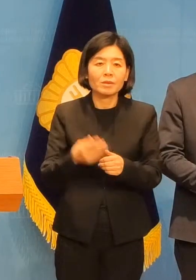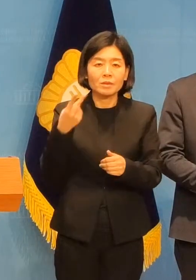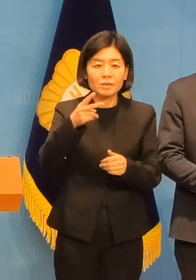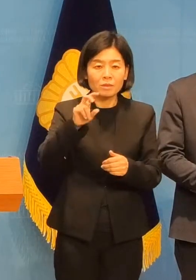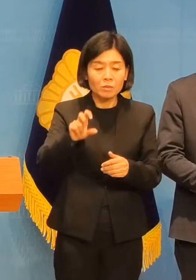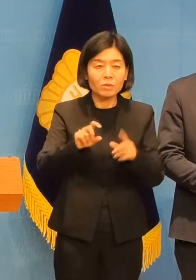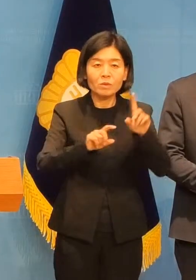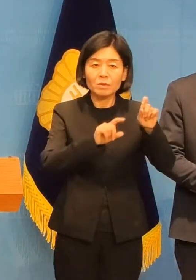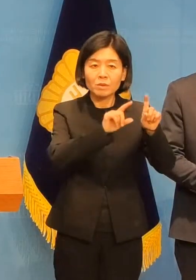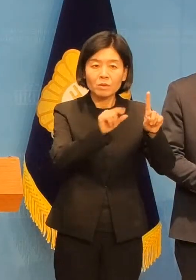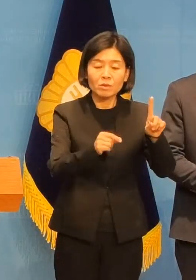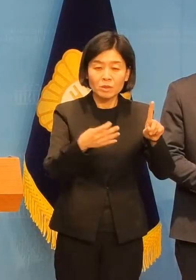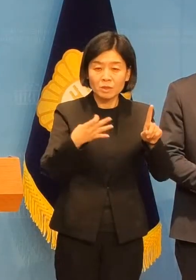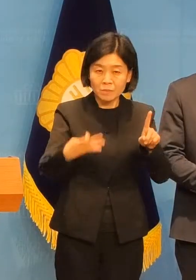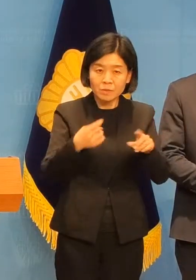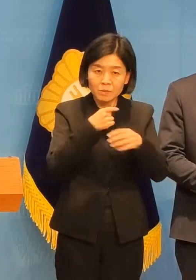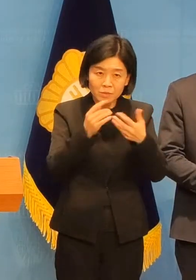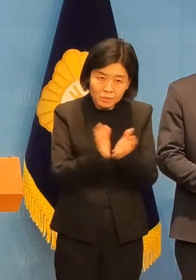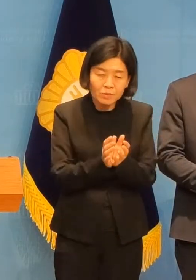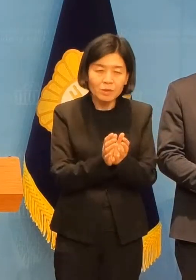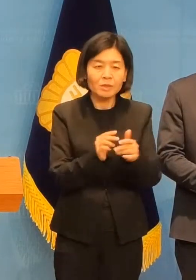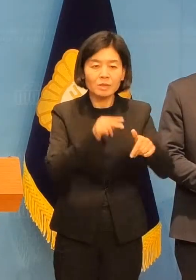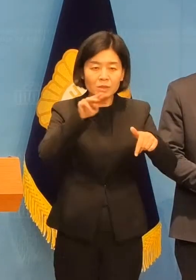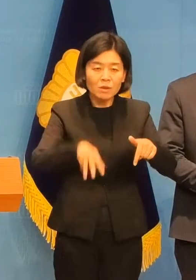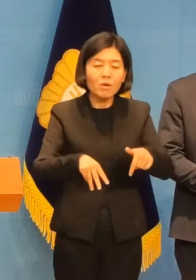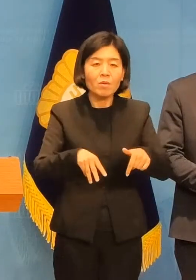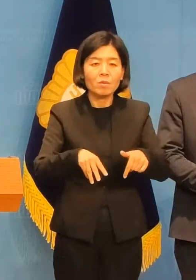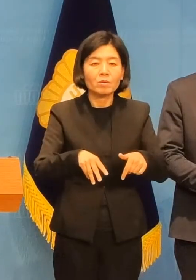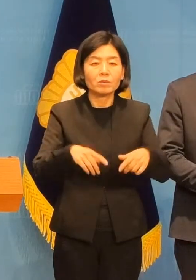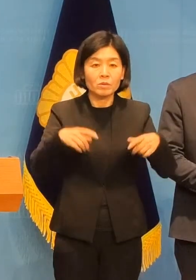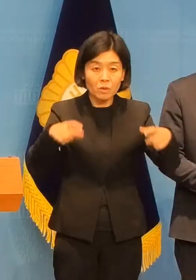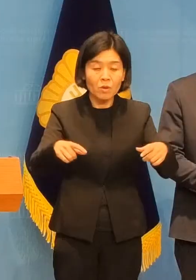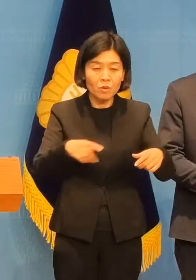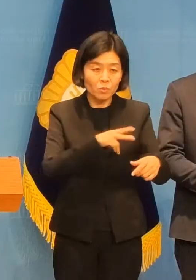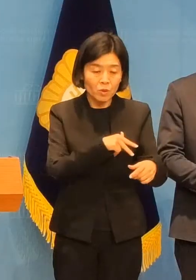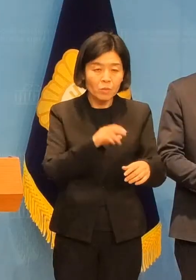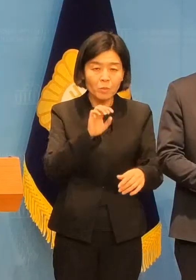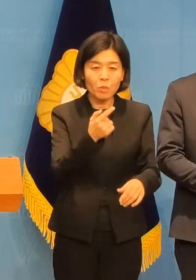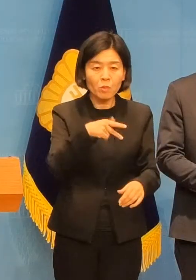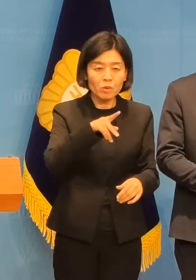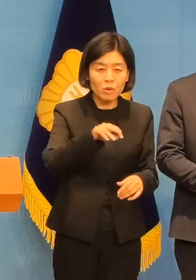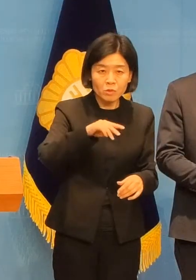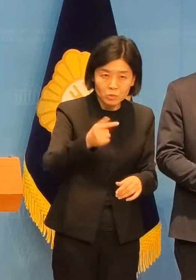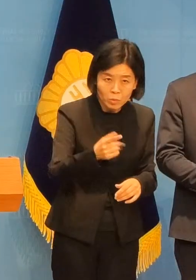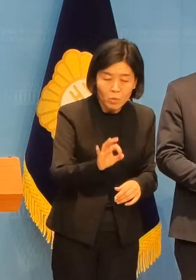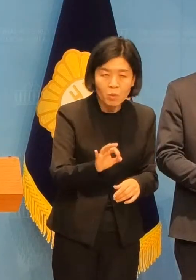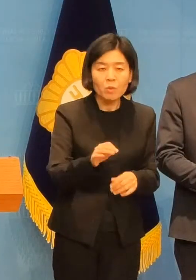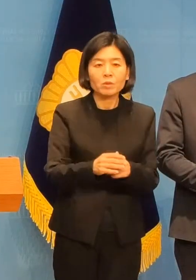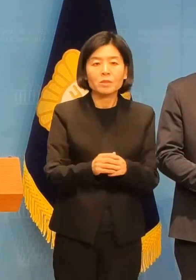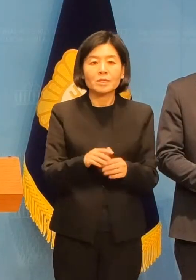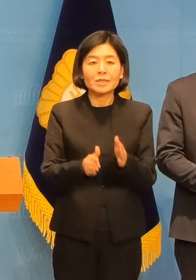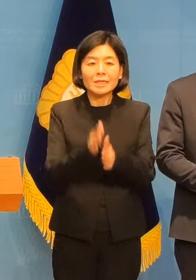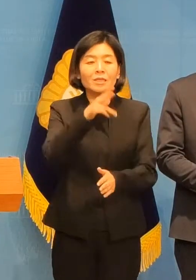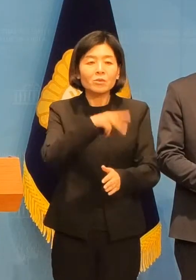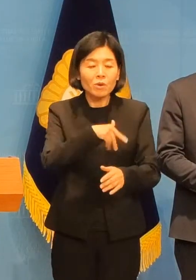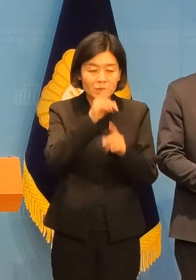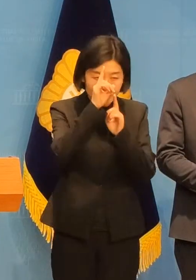2025년 11월 14일 더불어민주당 인천서구병 국회의원 모경종, 인천시의원 이순학,